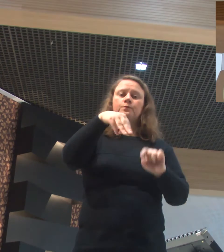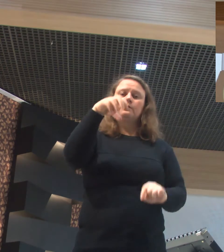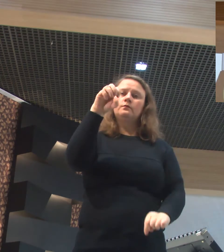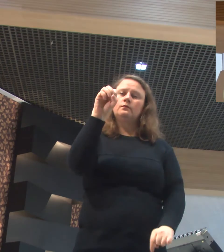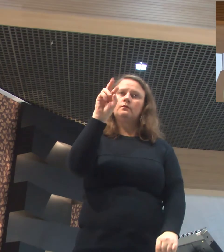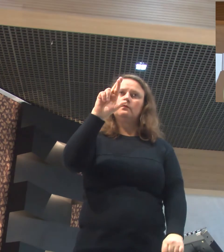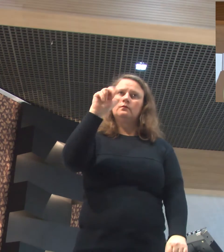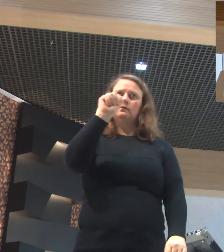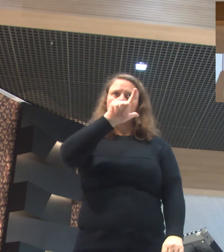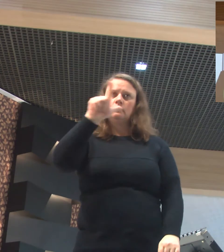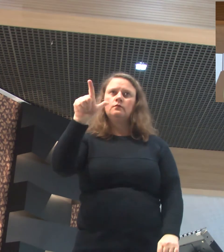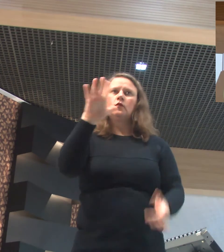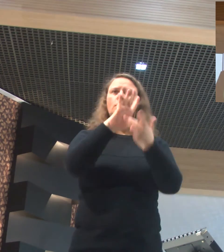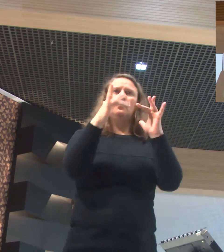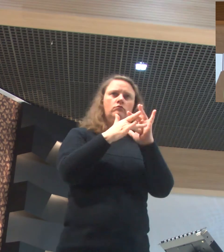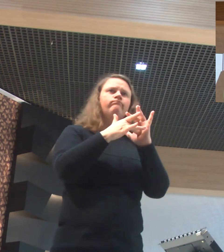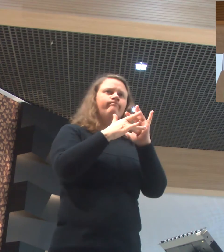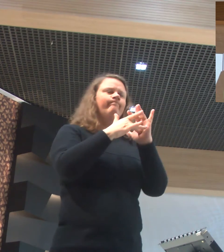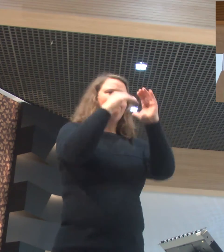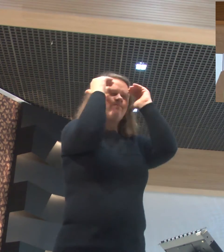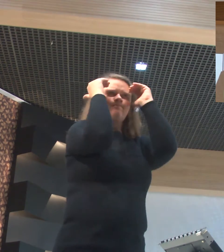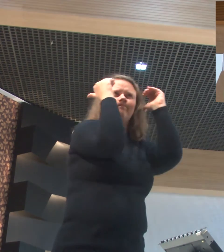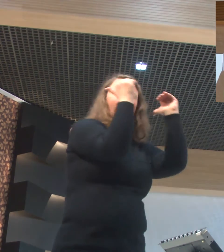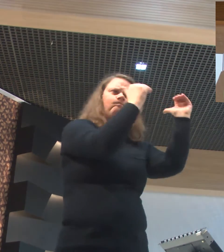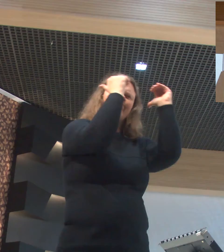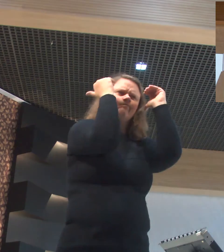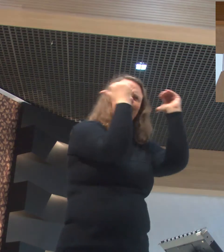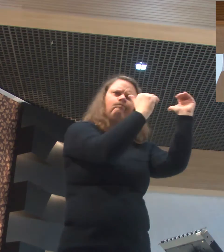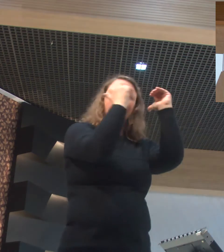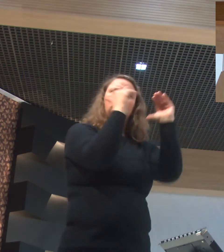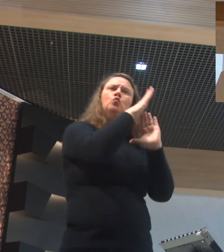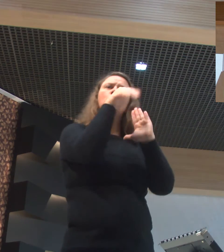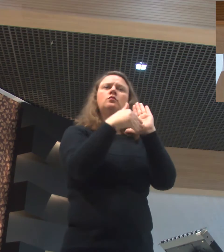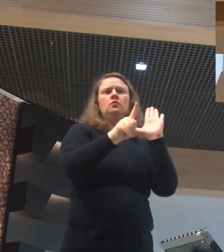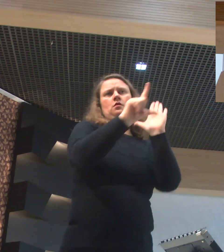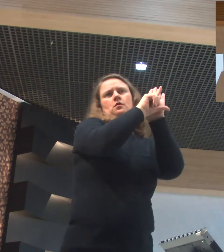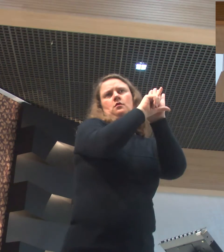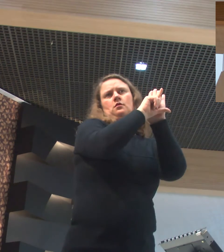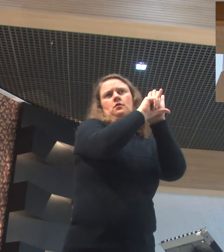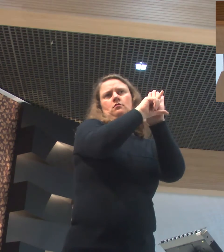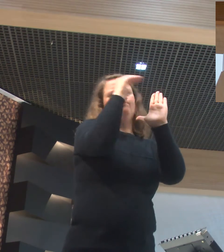Jesus a cumpriu e Jesus a elevou.